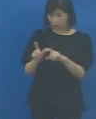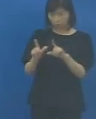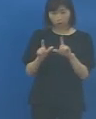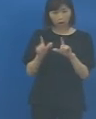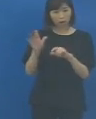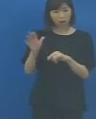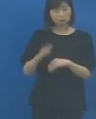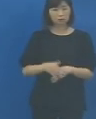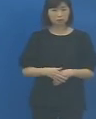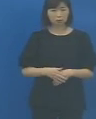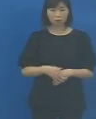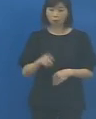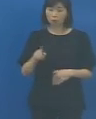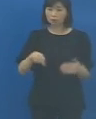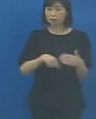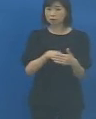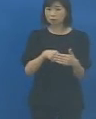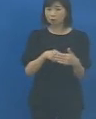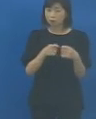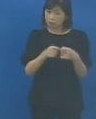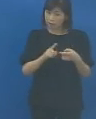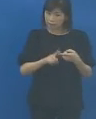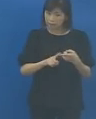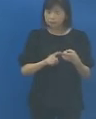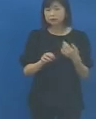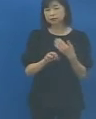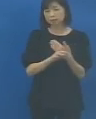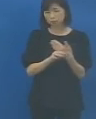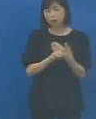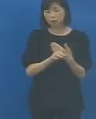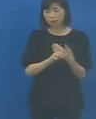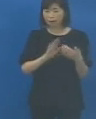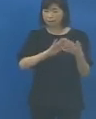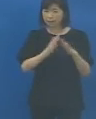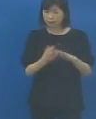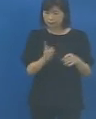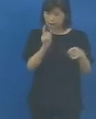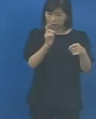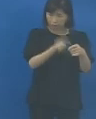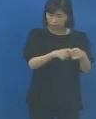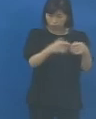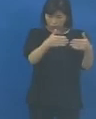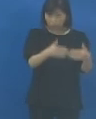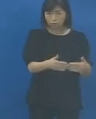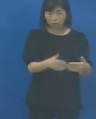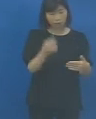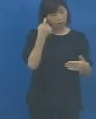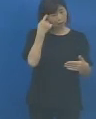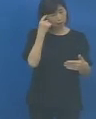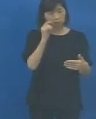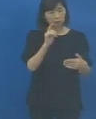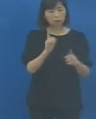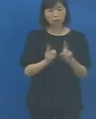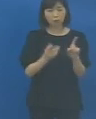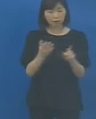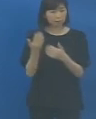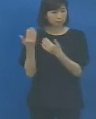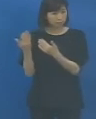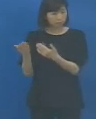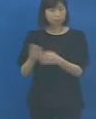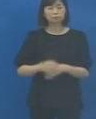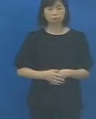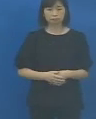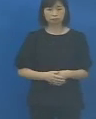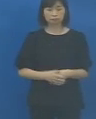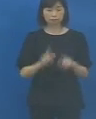も少し具体的に例えばロックアウトなんかも想定されているのかどうかお願いします。